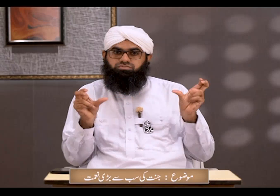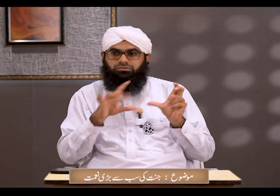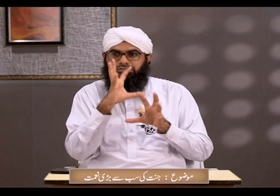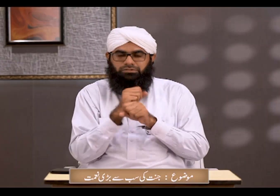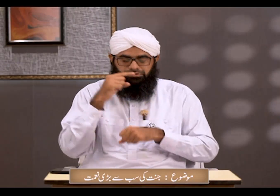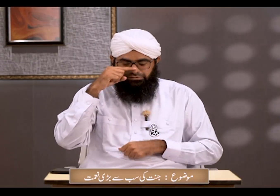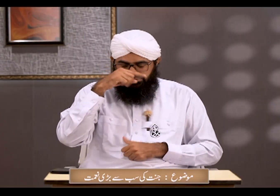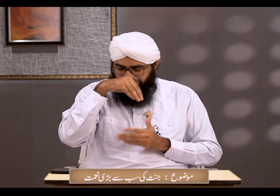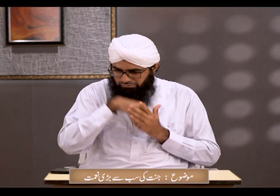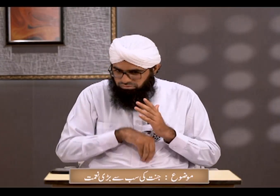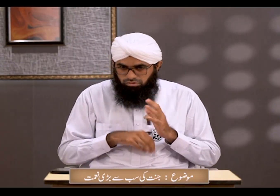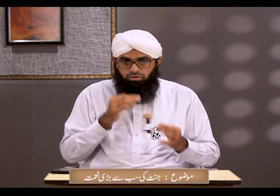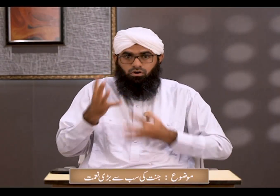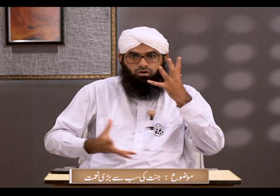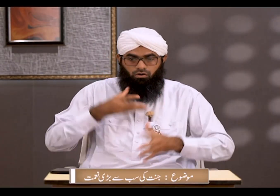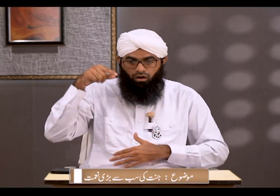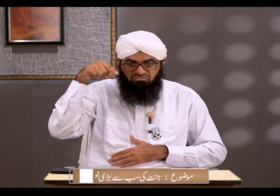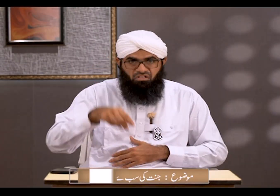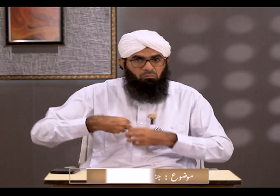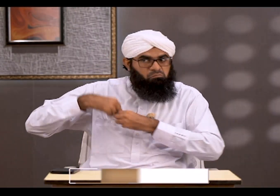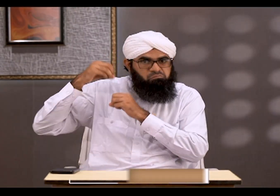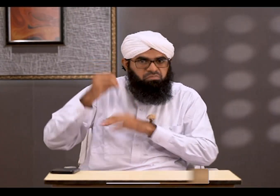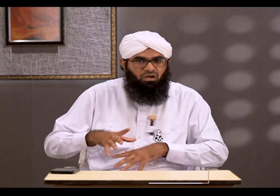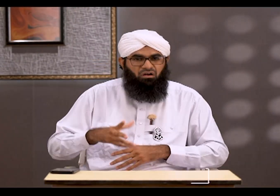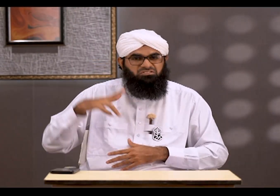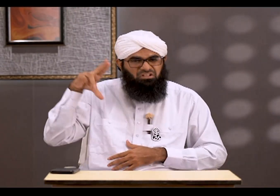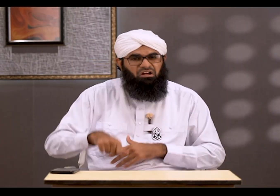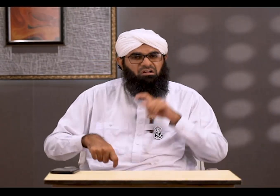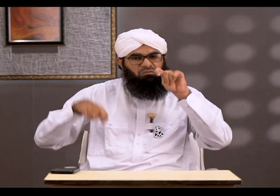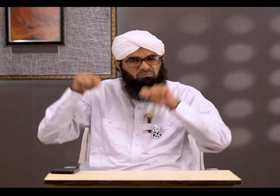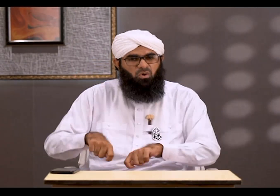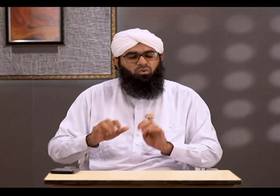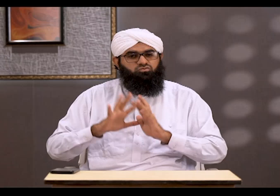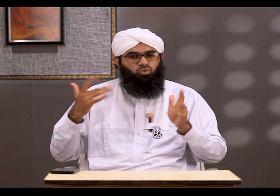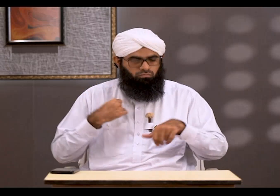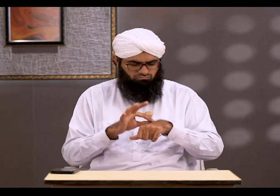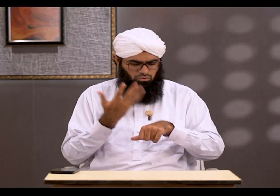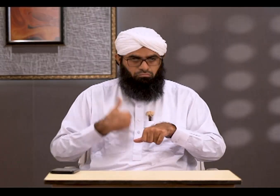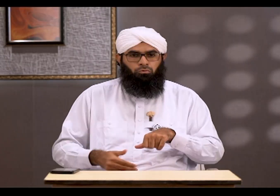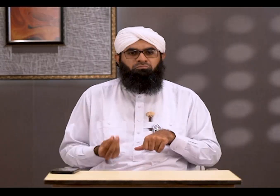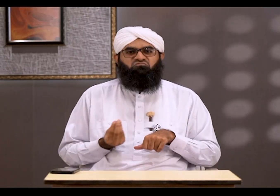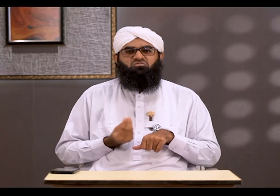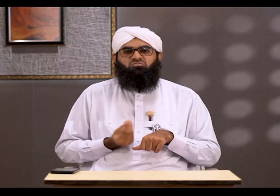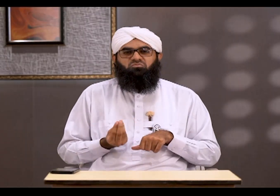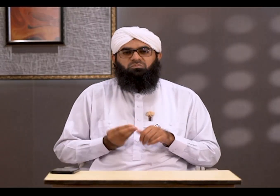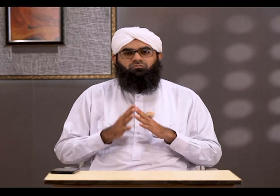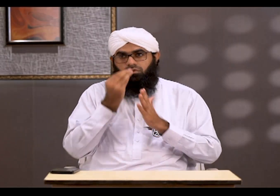خوفناک چنگھاڑوں، دوزخ کی ہولناک سزاؤں اور اپنے نازوں کے پلے بدن کی نزاکتوں، جنت کی عظیم نعمتوں